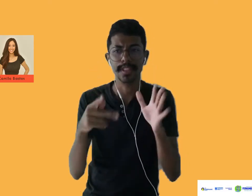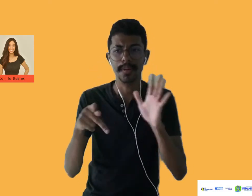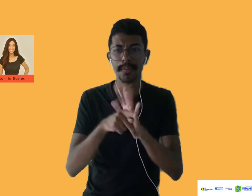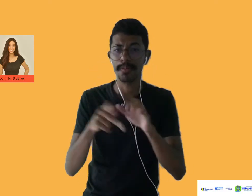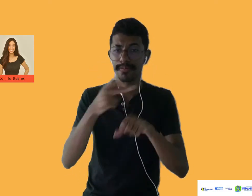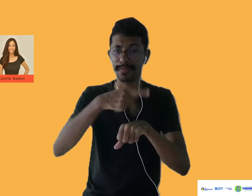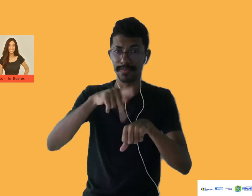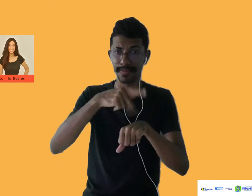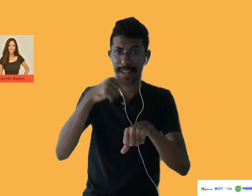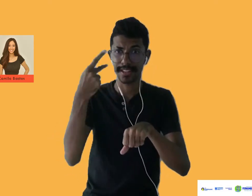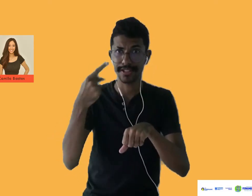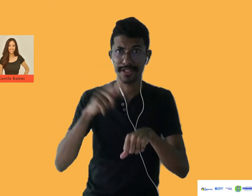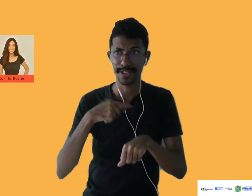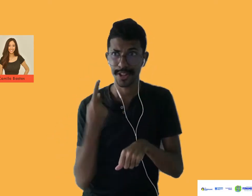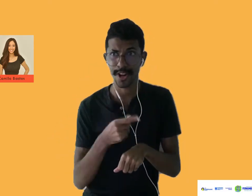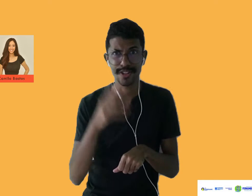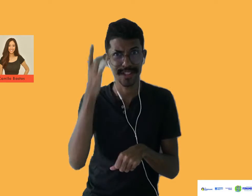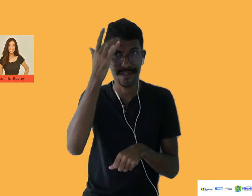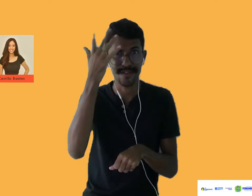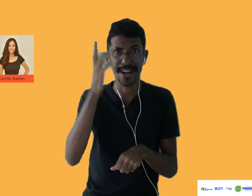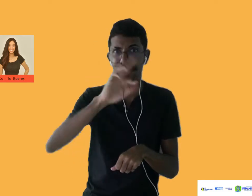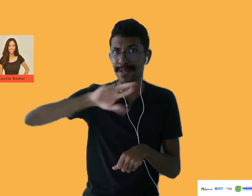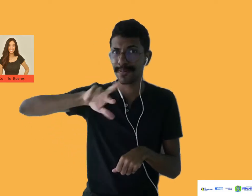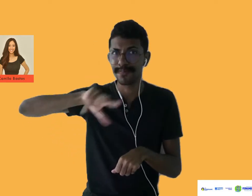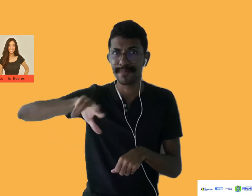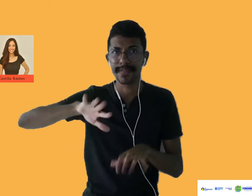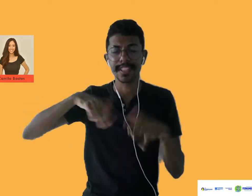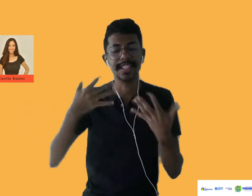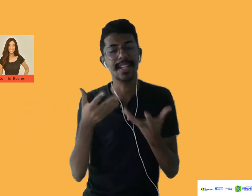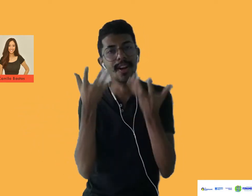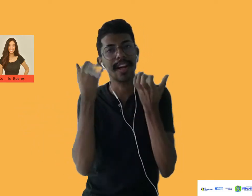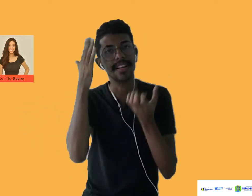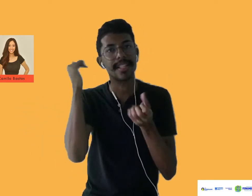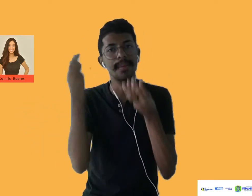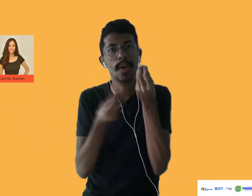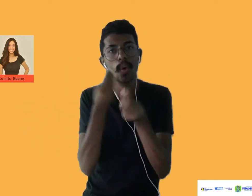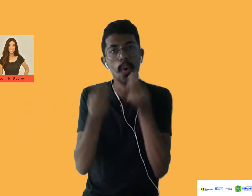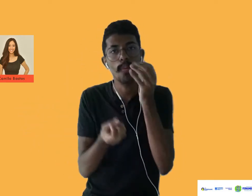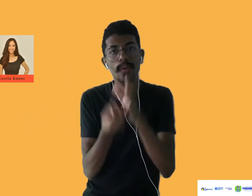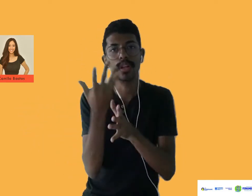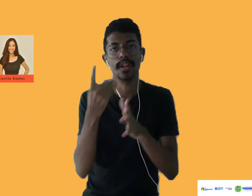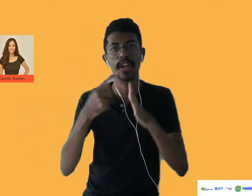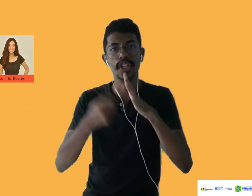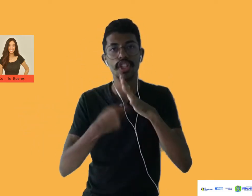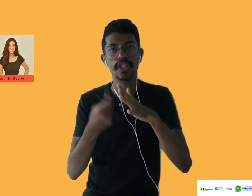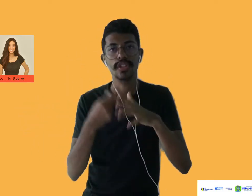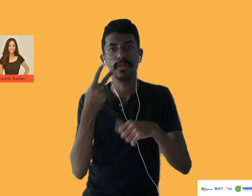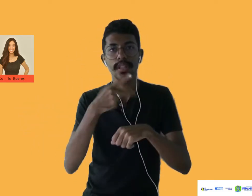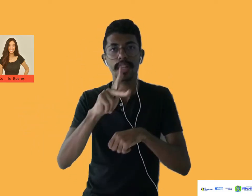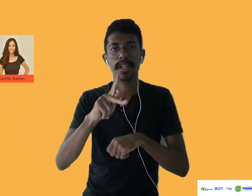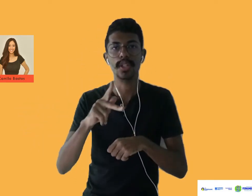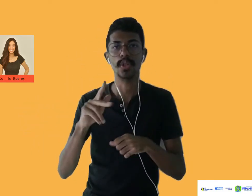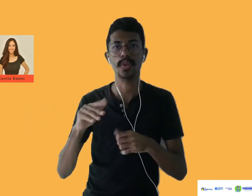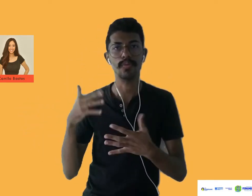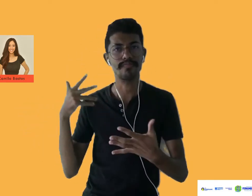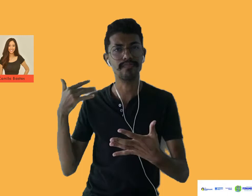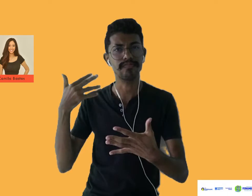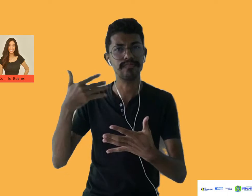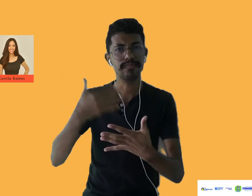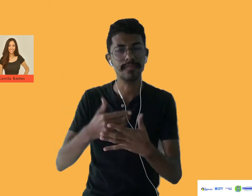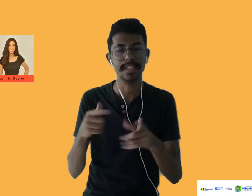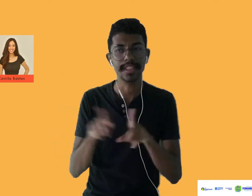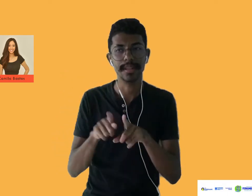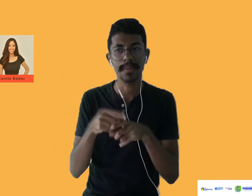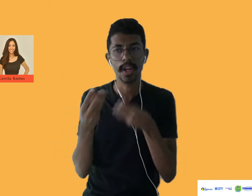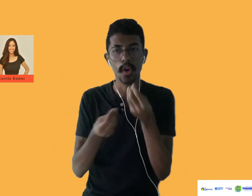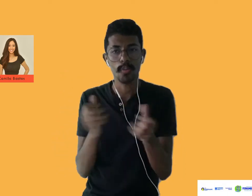que não facilita. Enfim, para contar para a gente como é que surge a gestão na tua carreira e como juntar essa tríade,